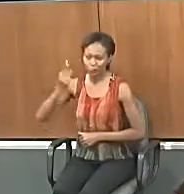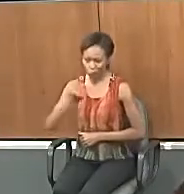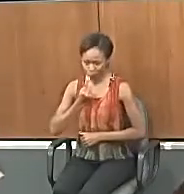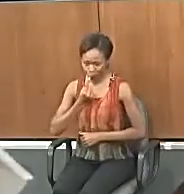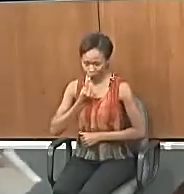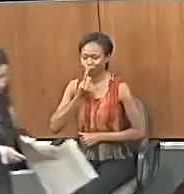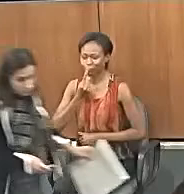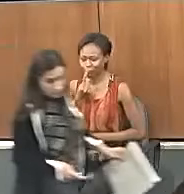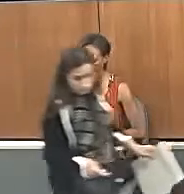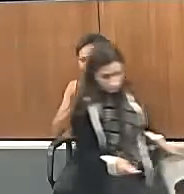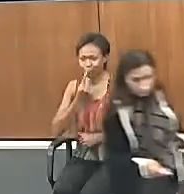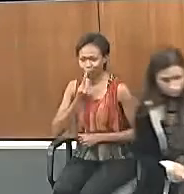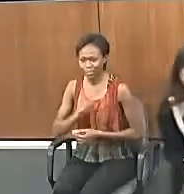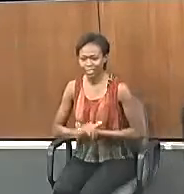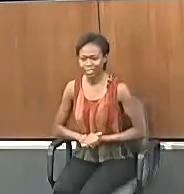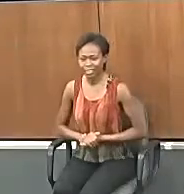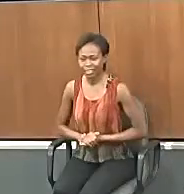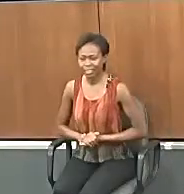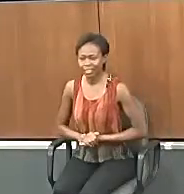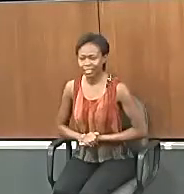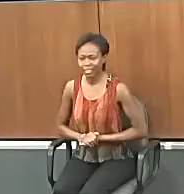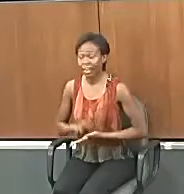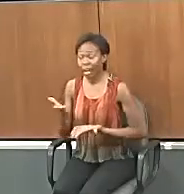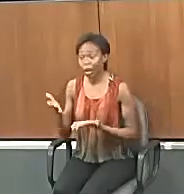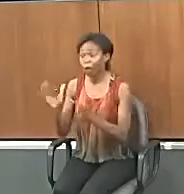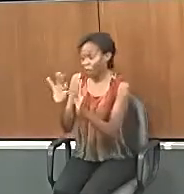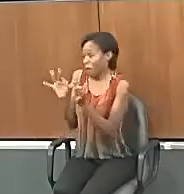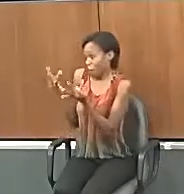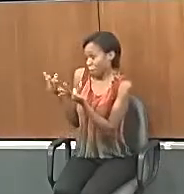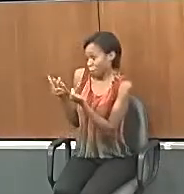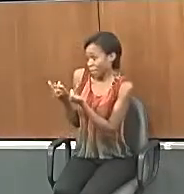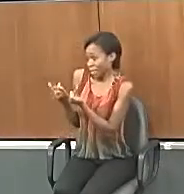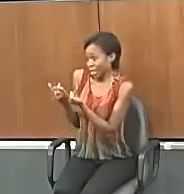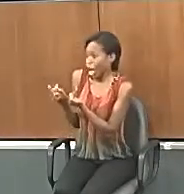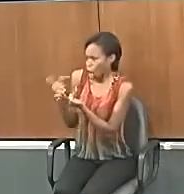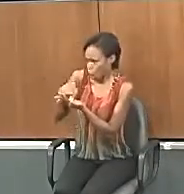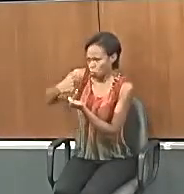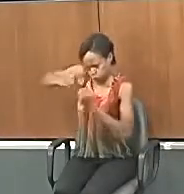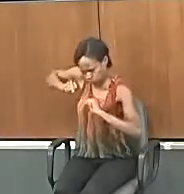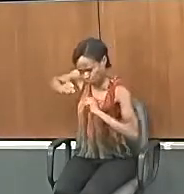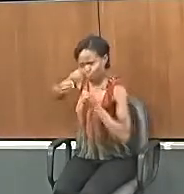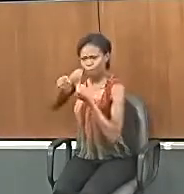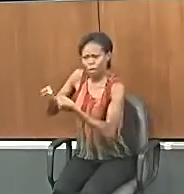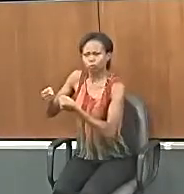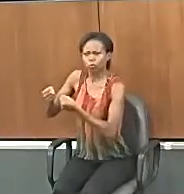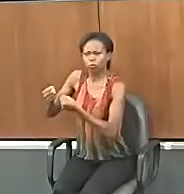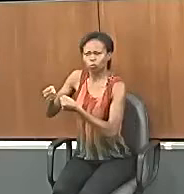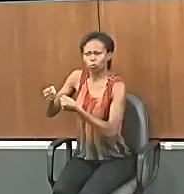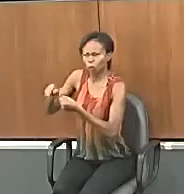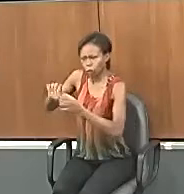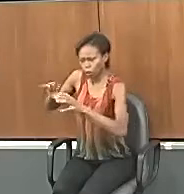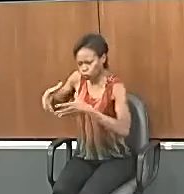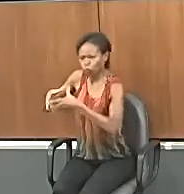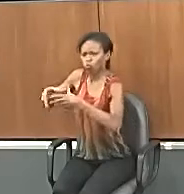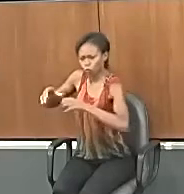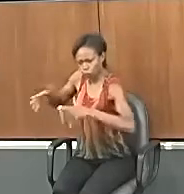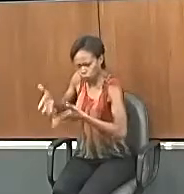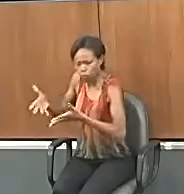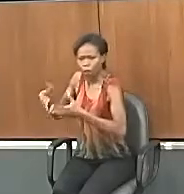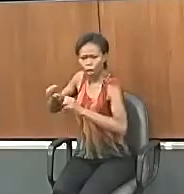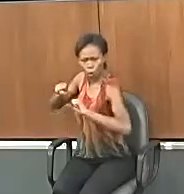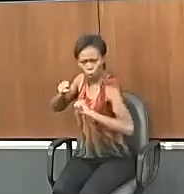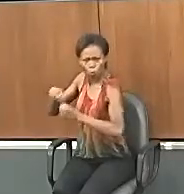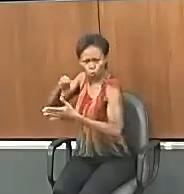é uma questão familiar até defender essa bandeira levantar essa causa